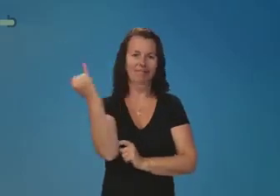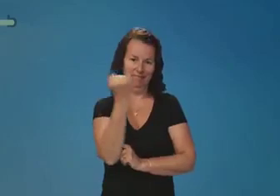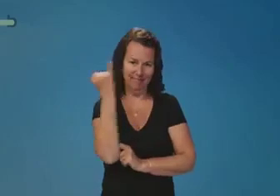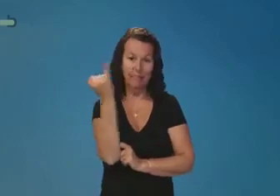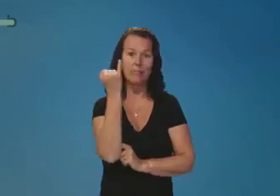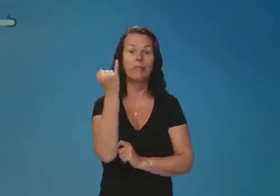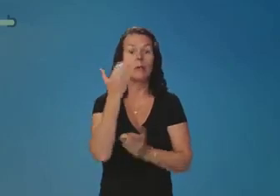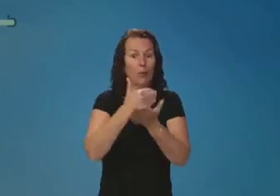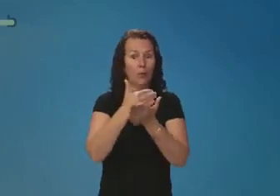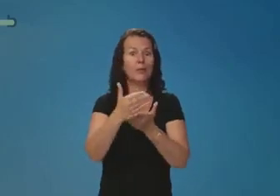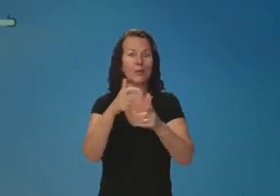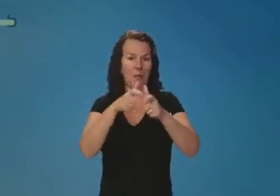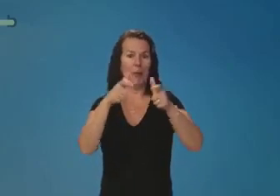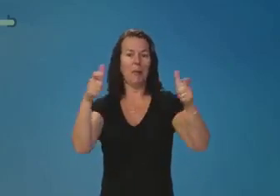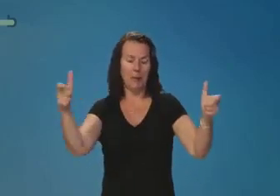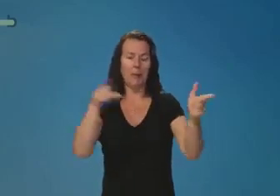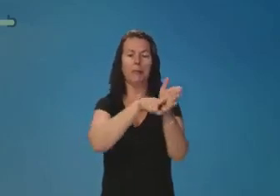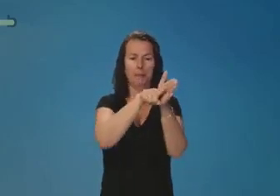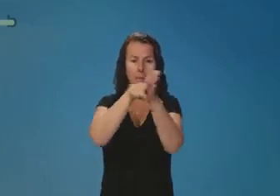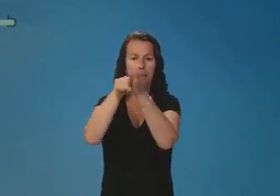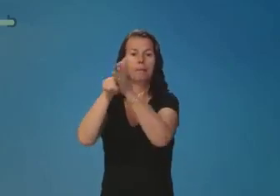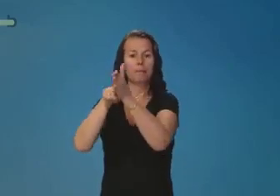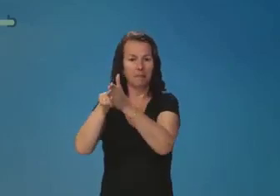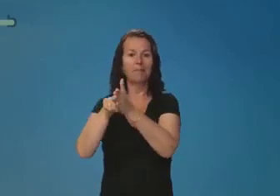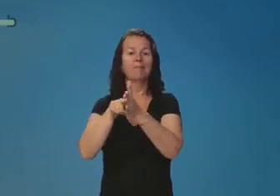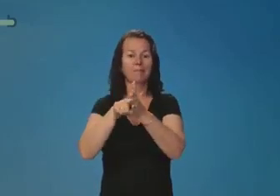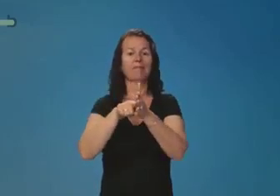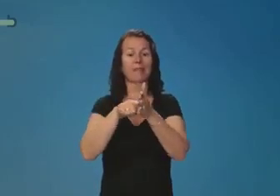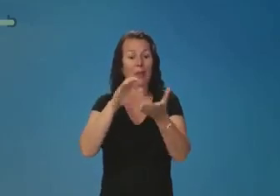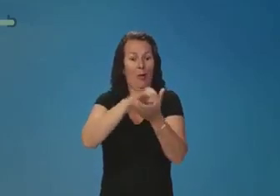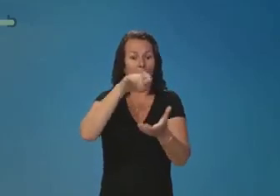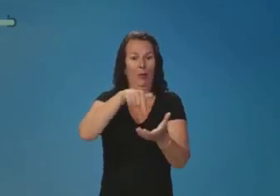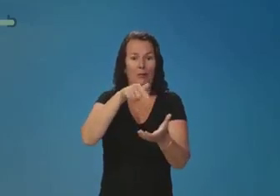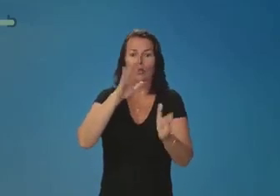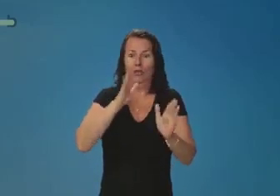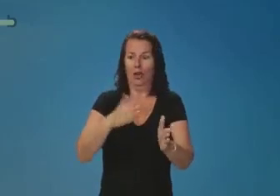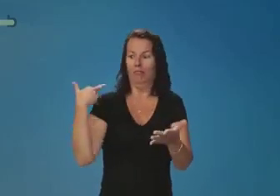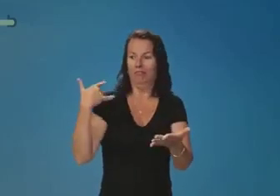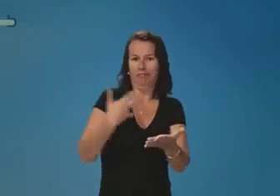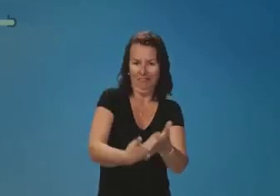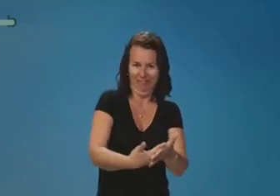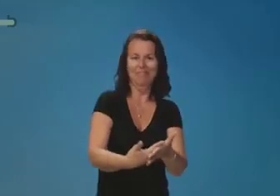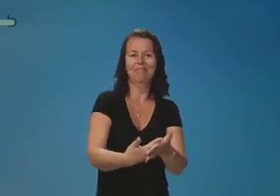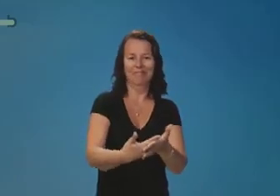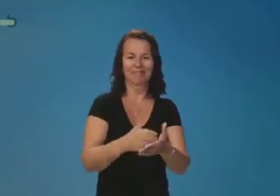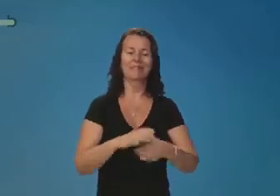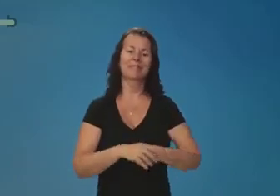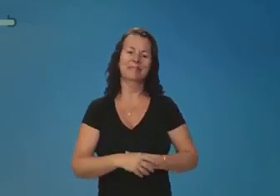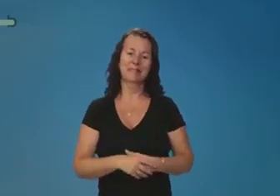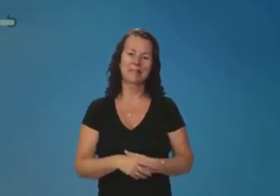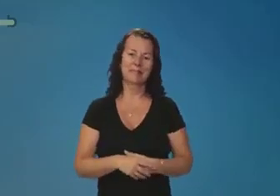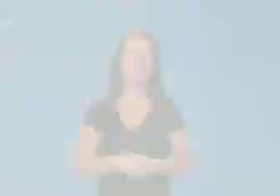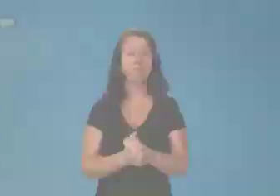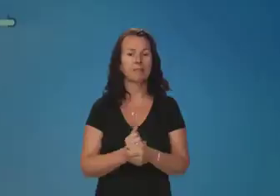aconteciam nas pesquisas antigas, mas agora com diversos participantes. De fato, essas pesquisas têm aumentado.